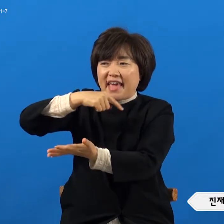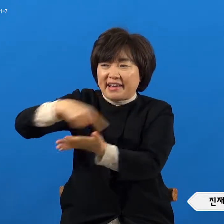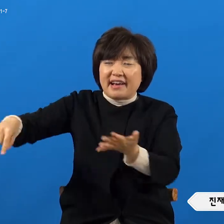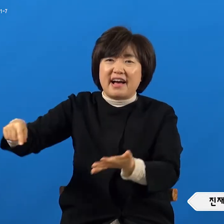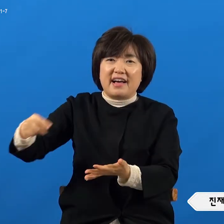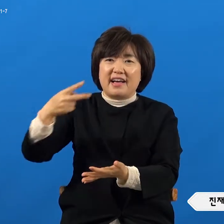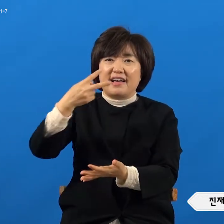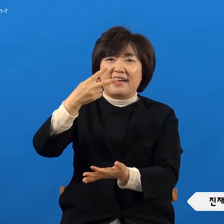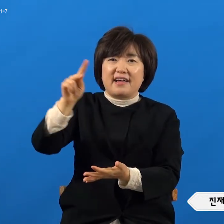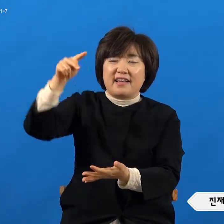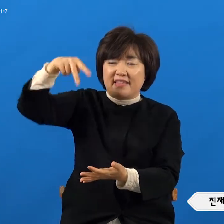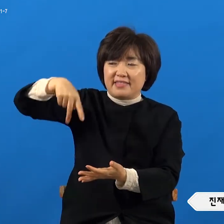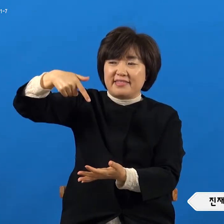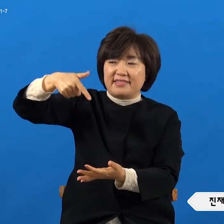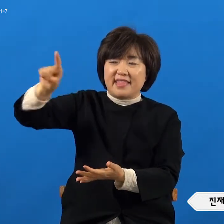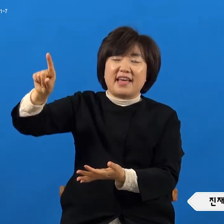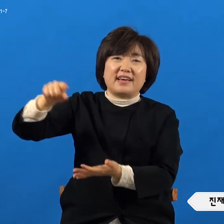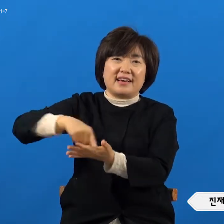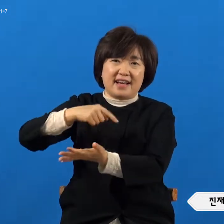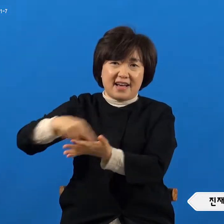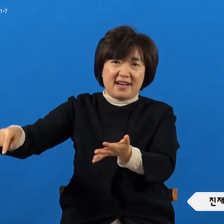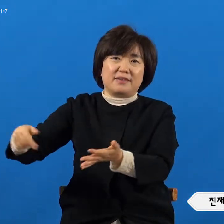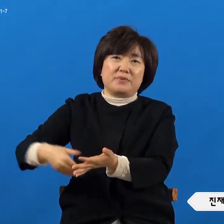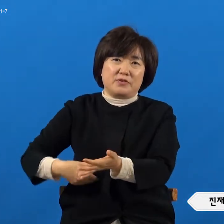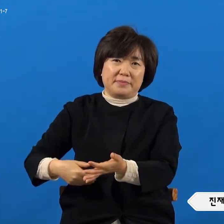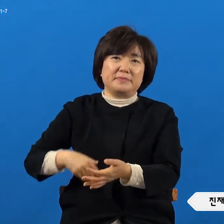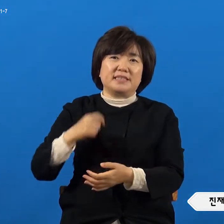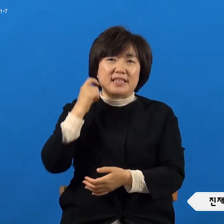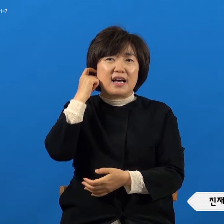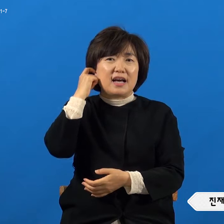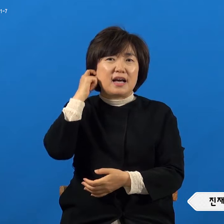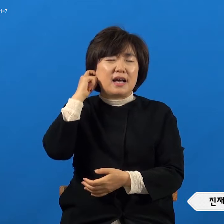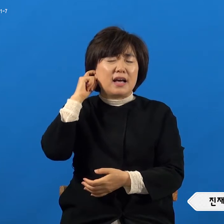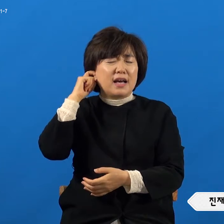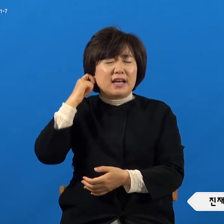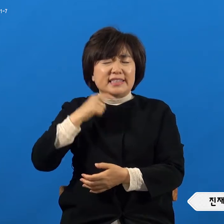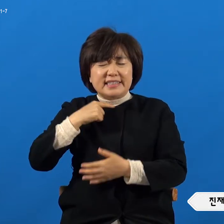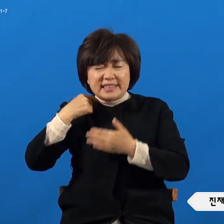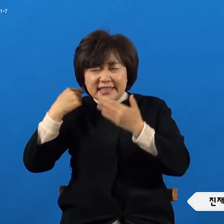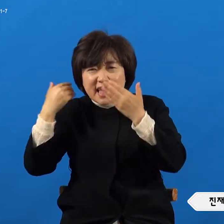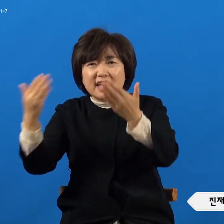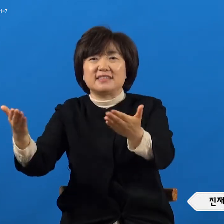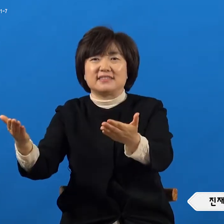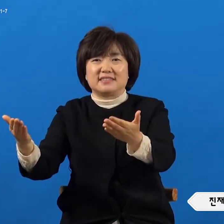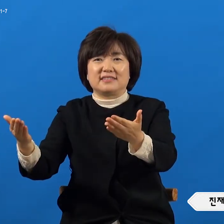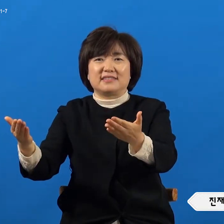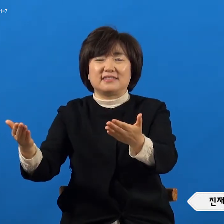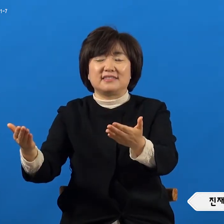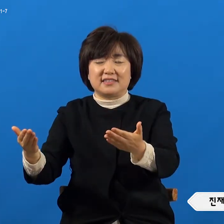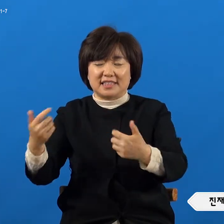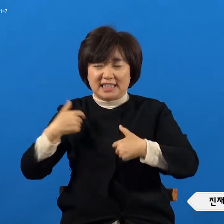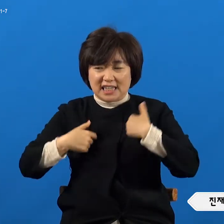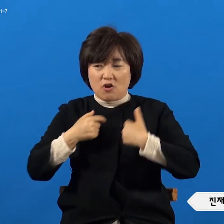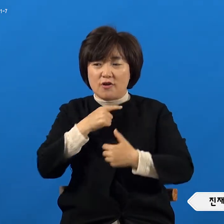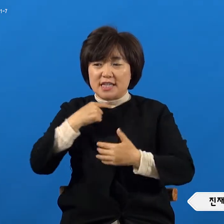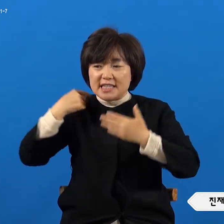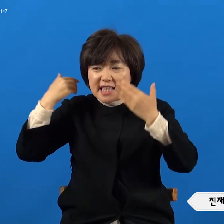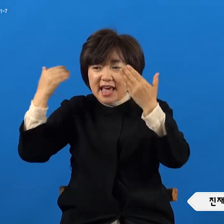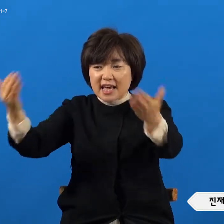있는 정열을 이야기합니다. 희생을 기꺼이 감당할 수